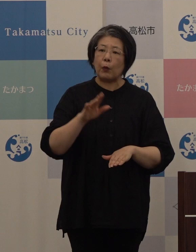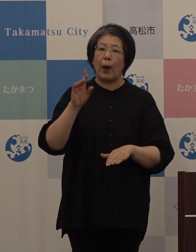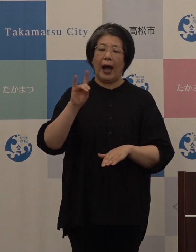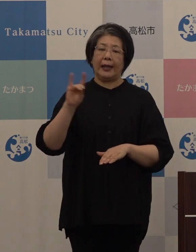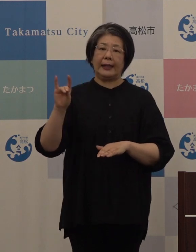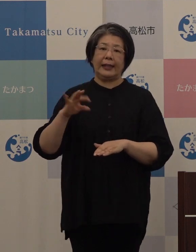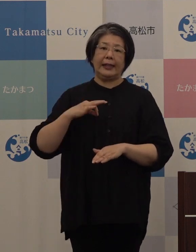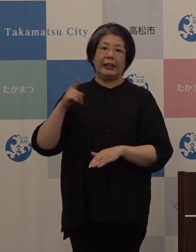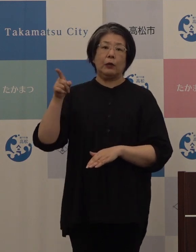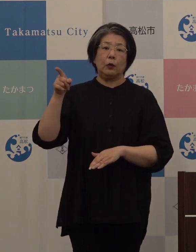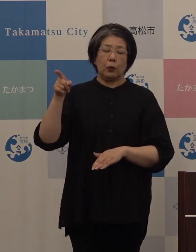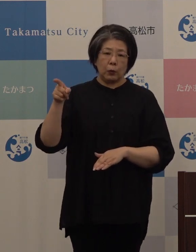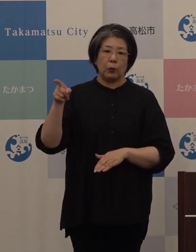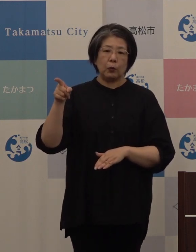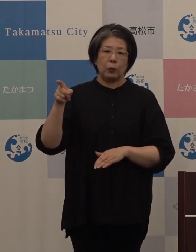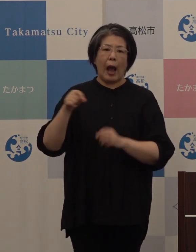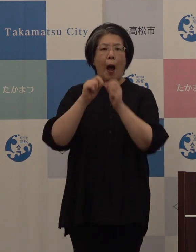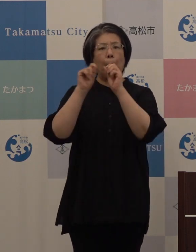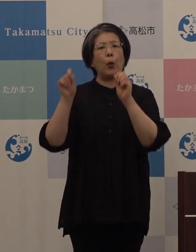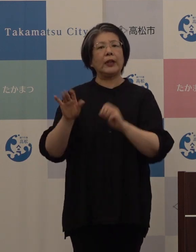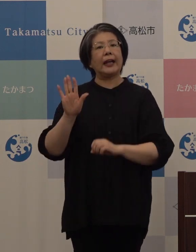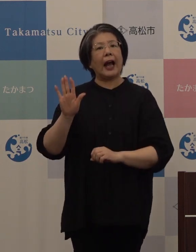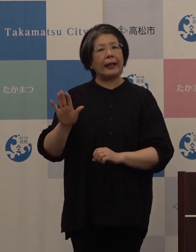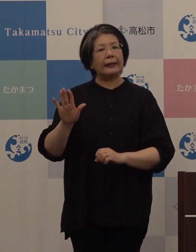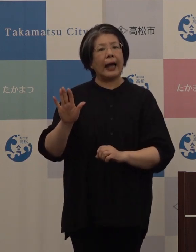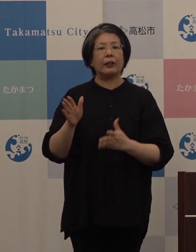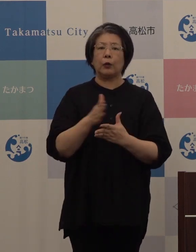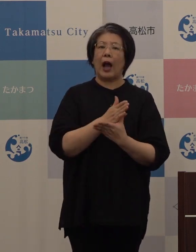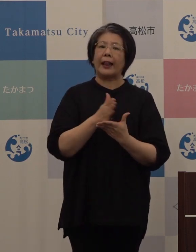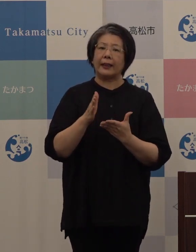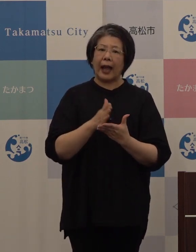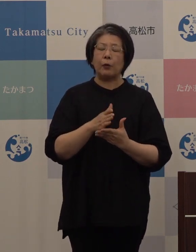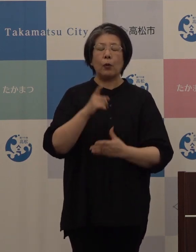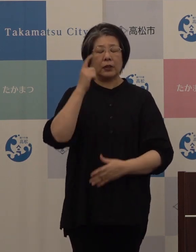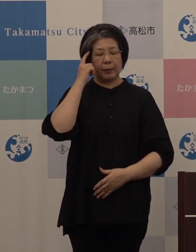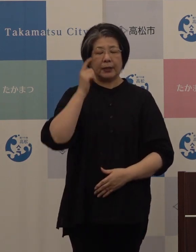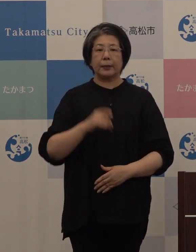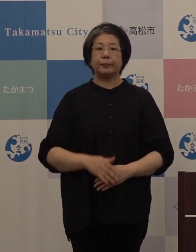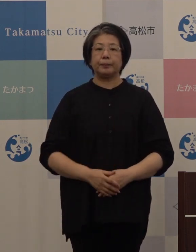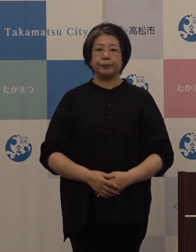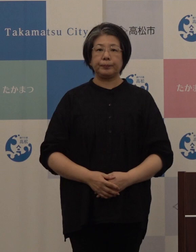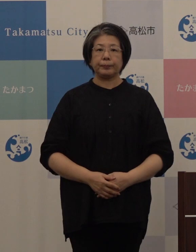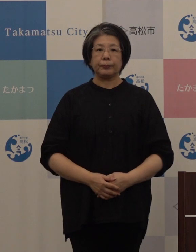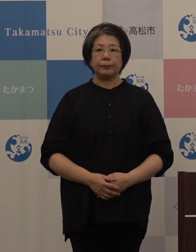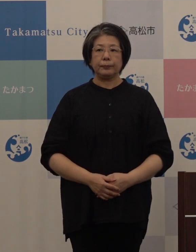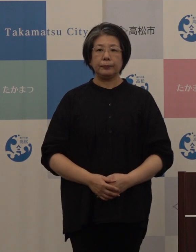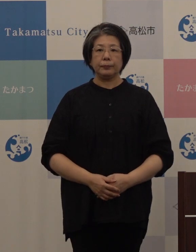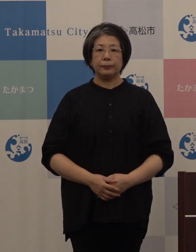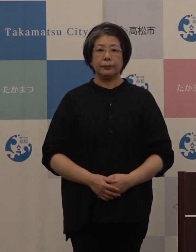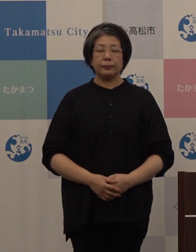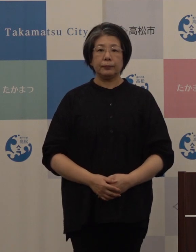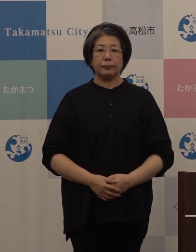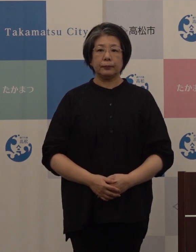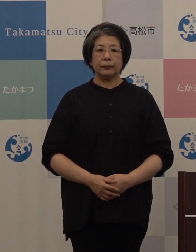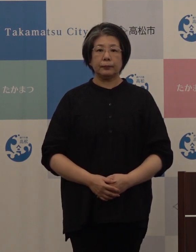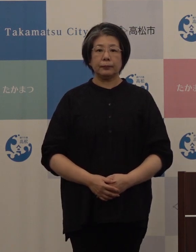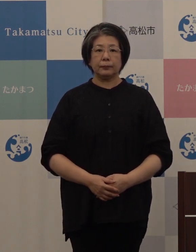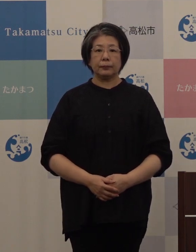てやはり問題であったのではないかなというふうに判断しているということでございます。 はい、わかりました。ありがとうございます。